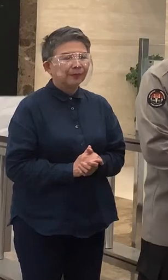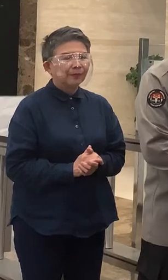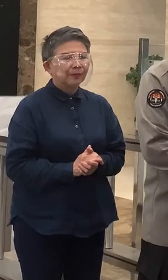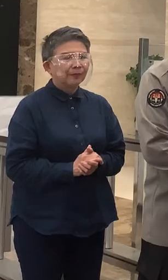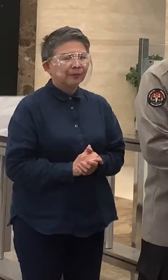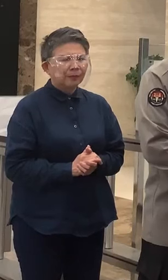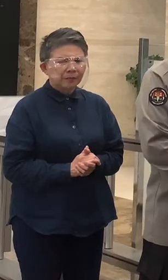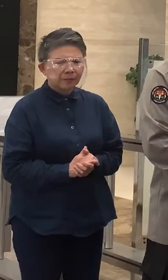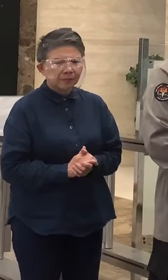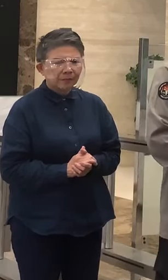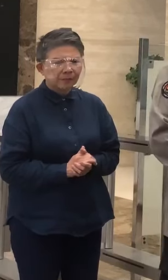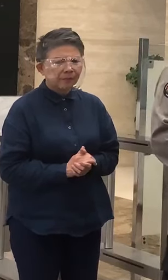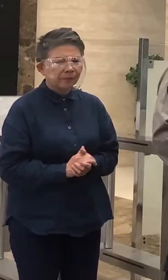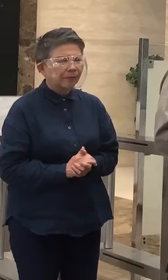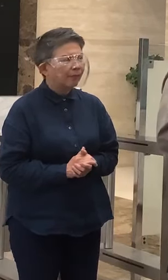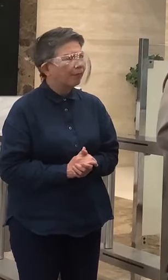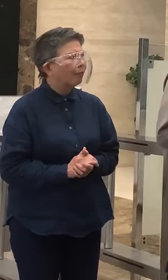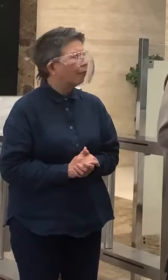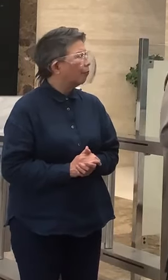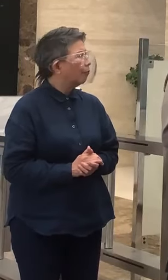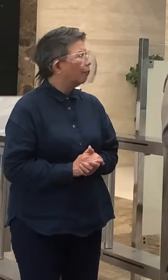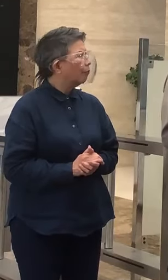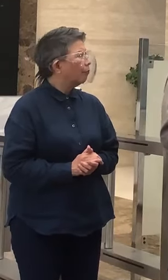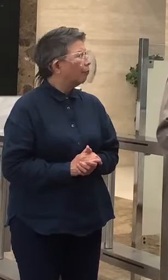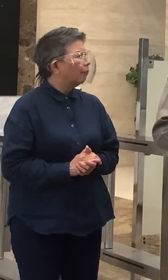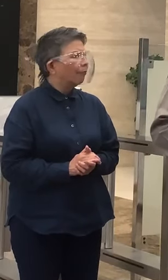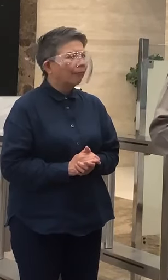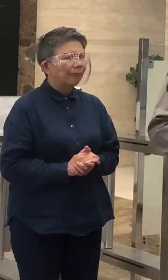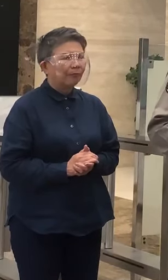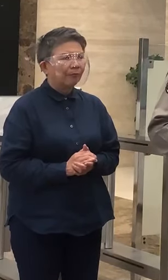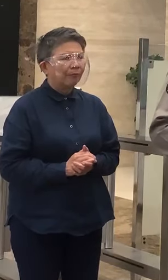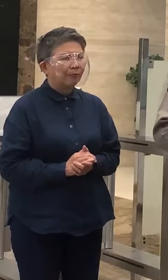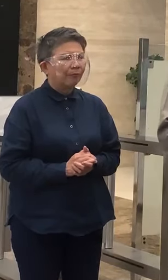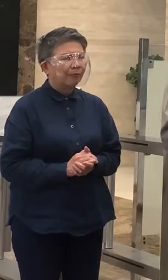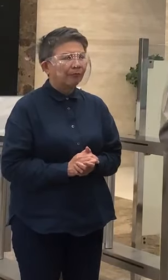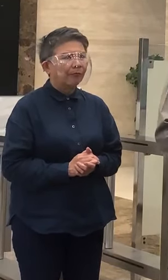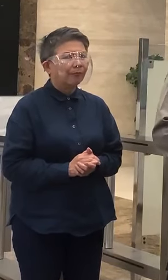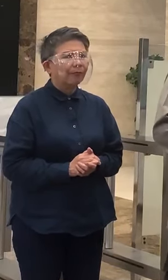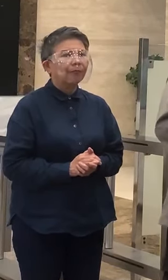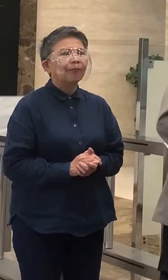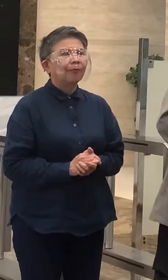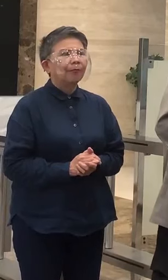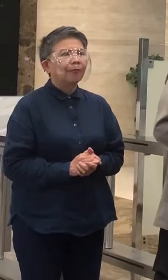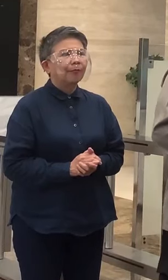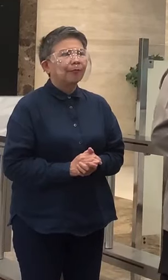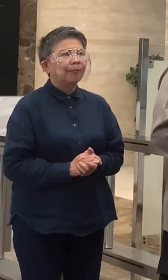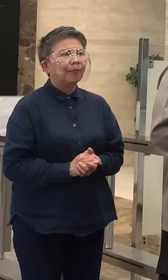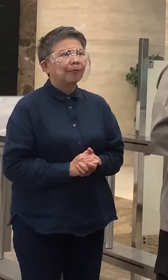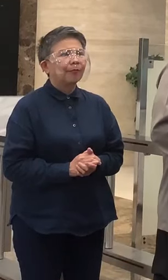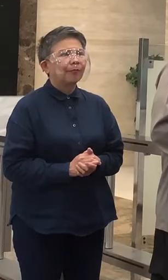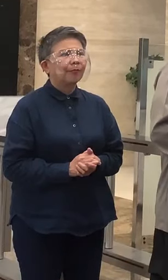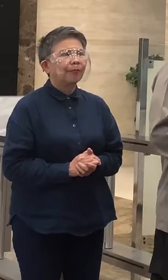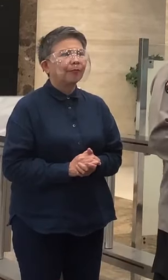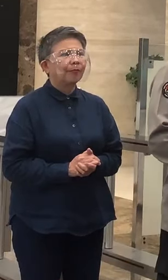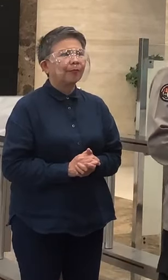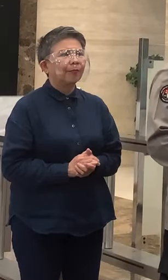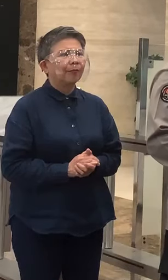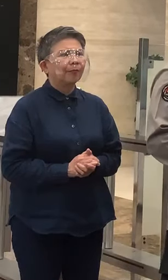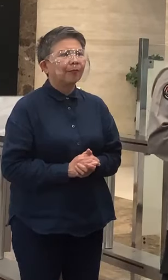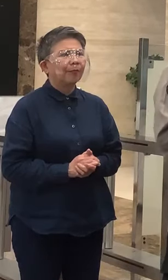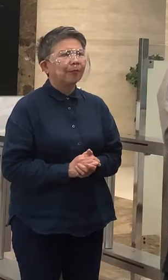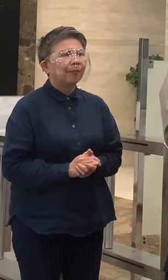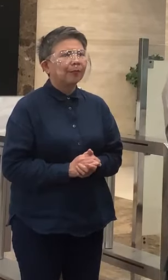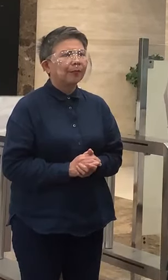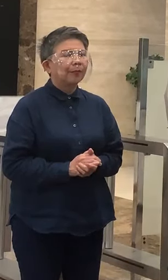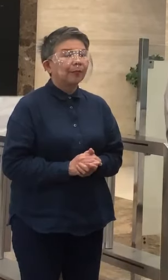hai hai A316i Hai jadi jangan dia